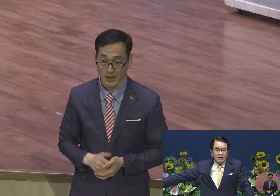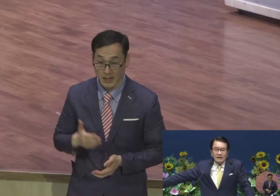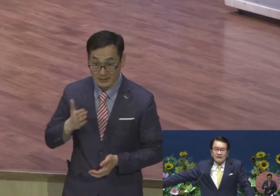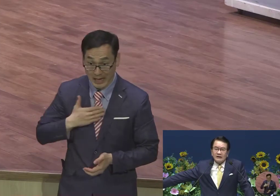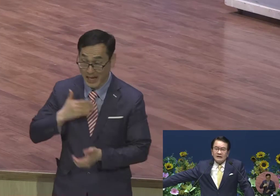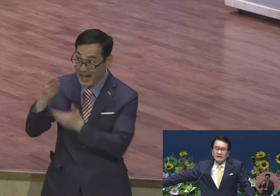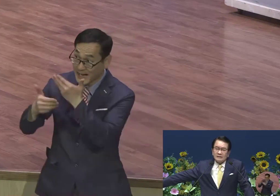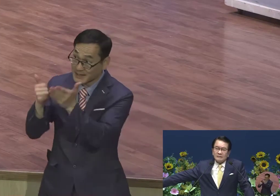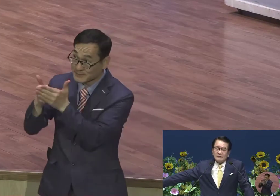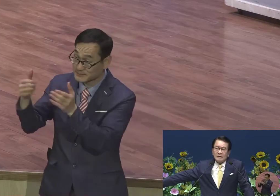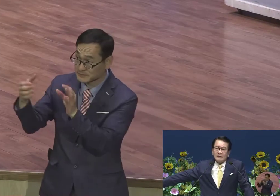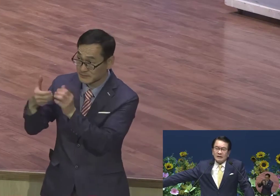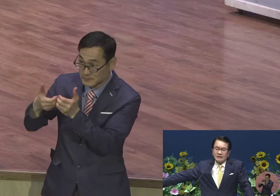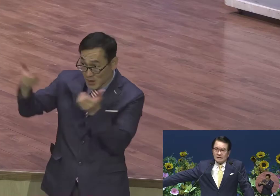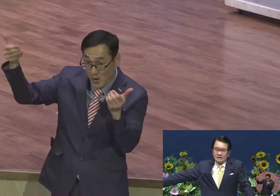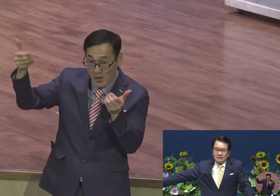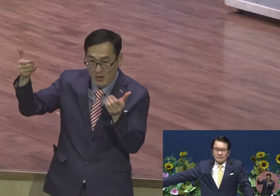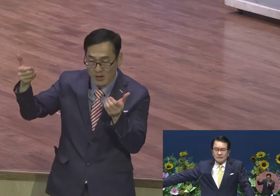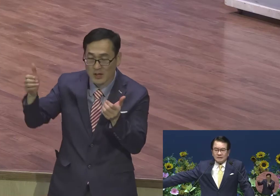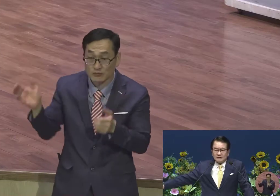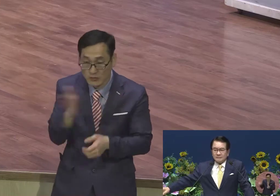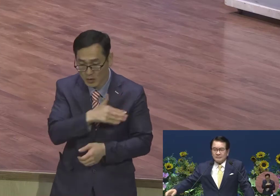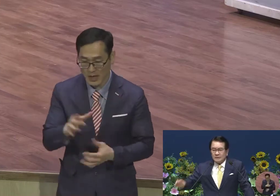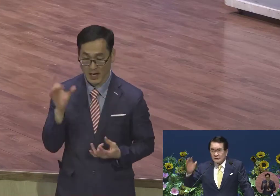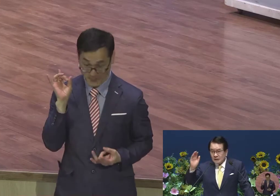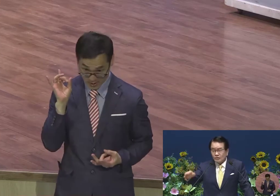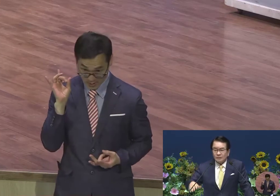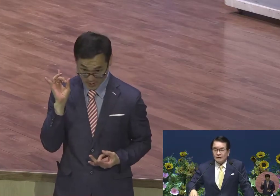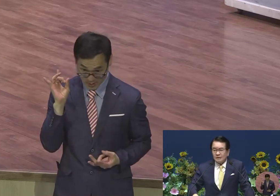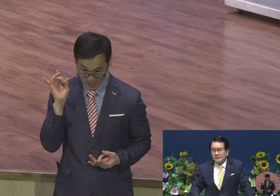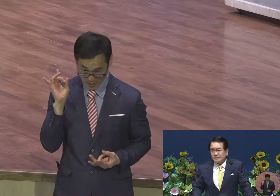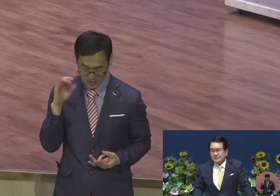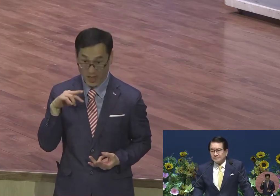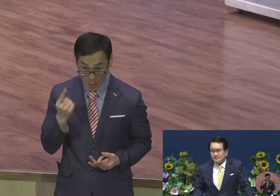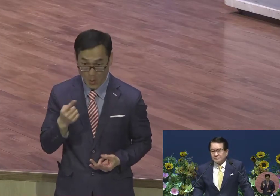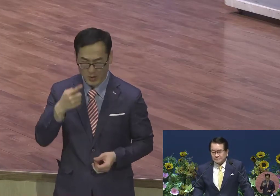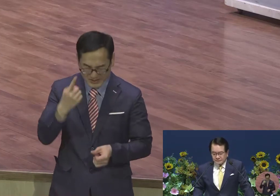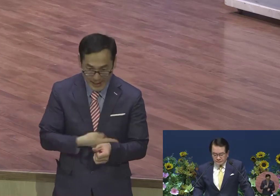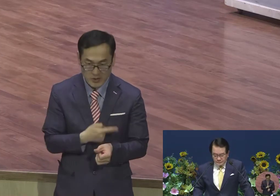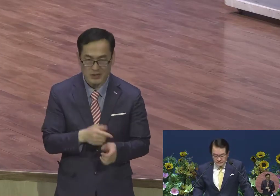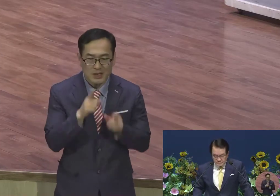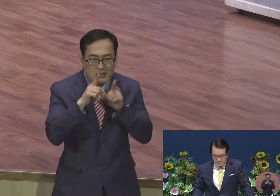저절로 가는 게 멸망의 길지옥이에요. 인간은 운명이에요.